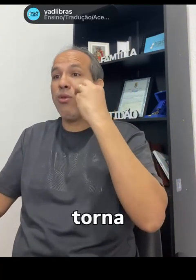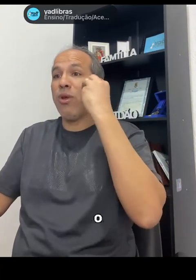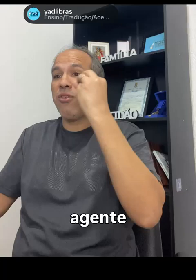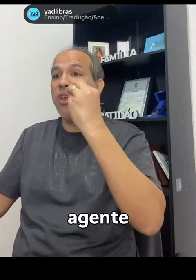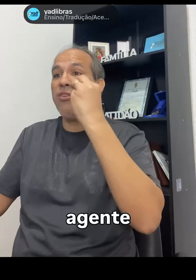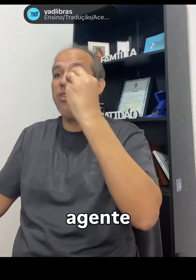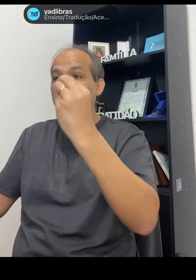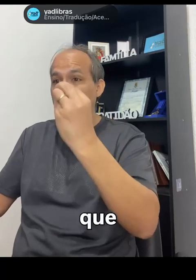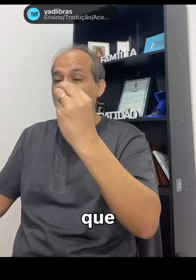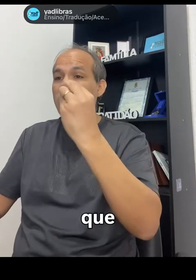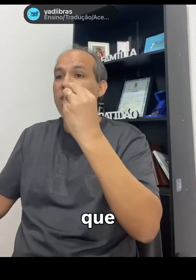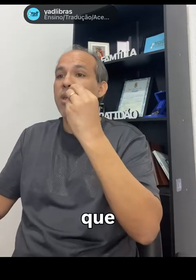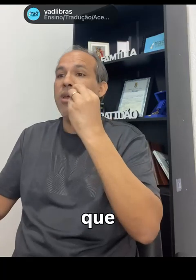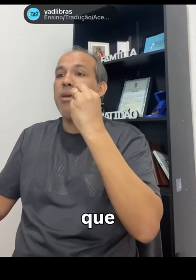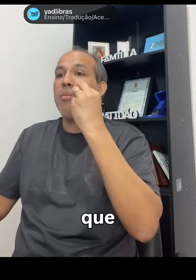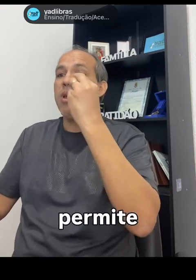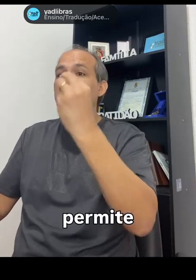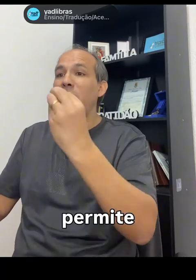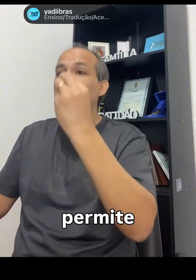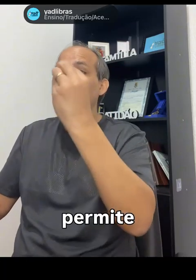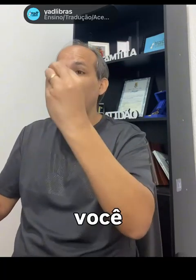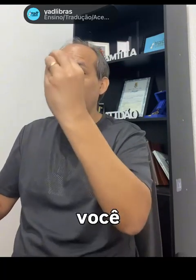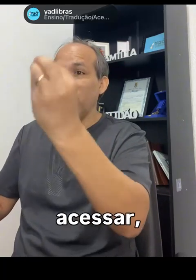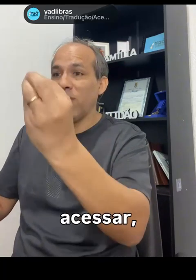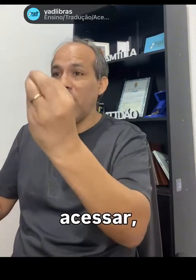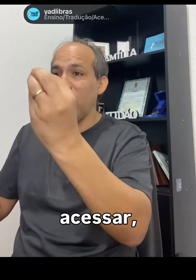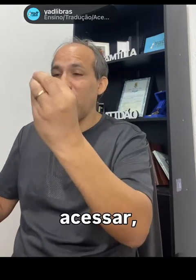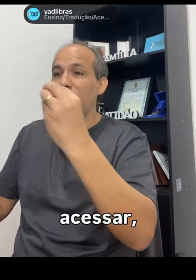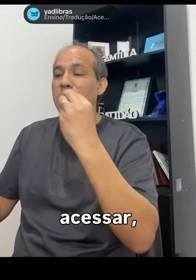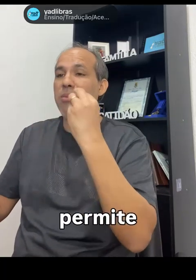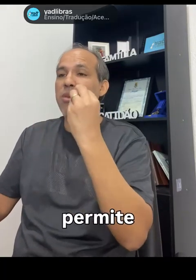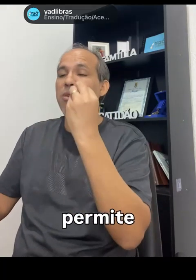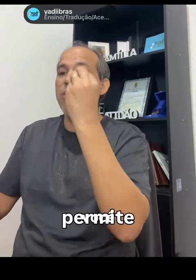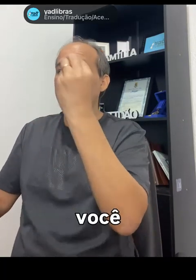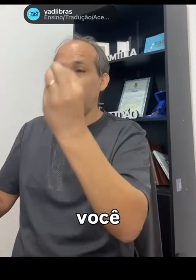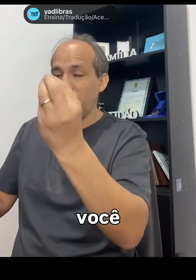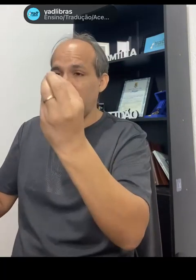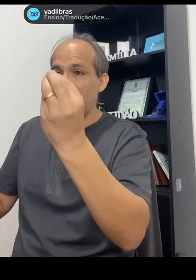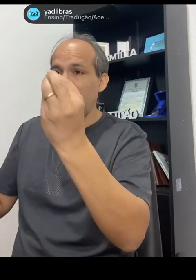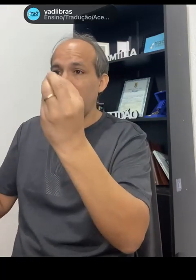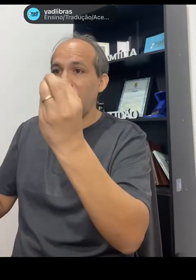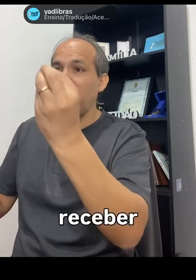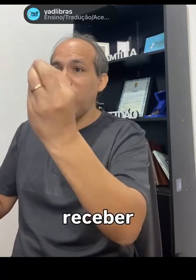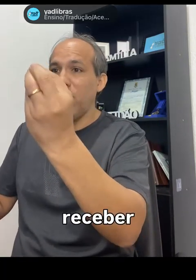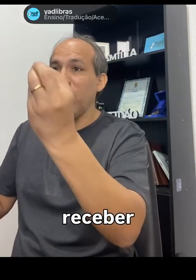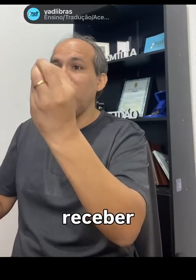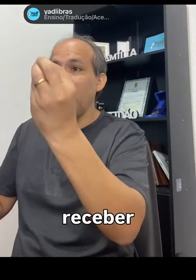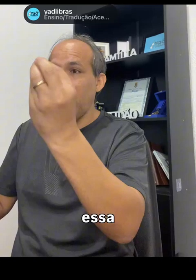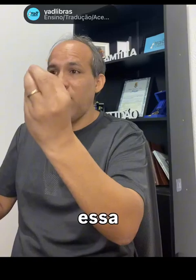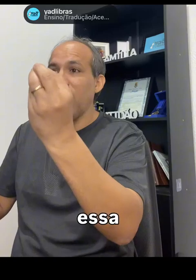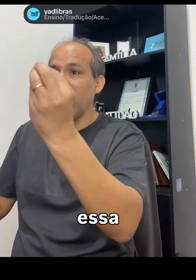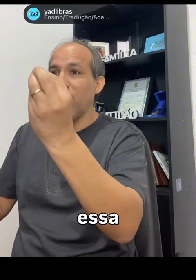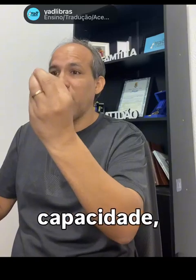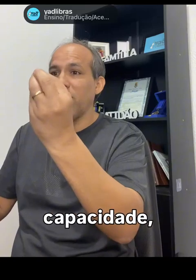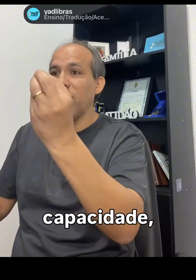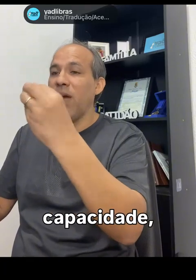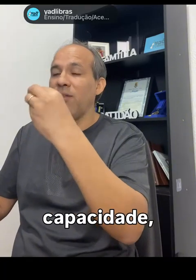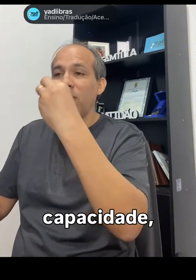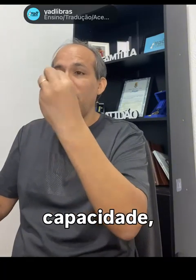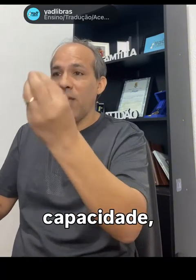um agente de que permite você acessar, permite você receber essa capacidade,